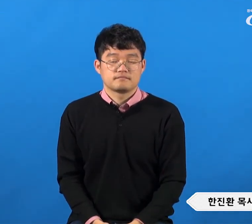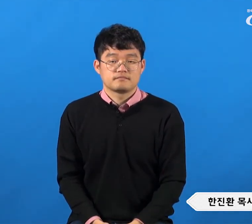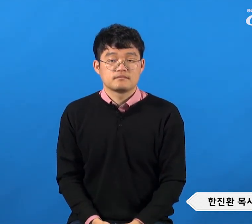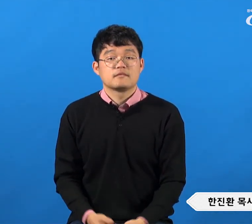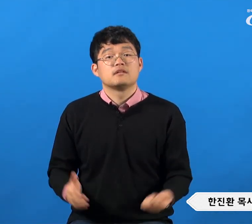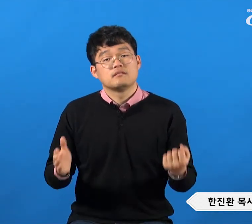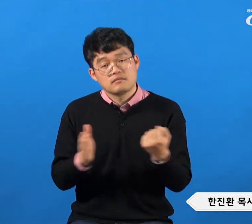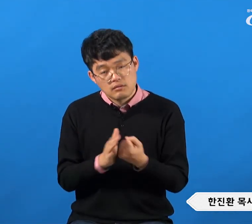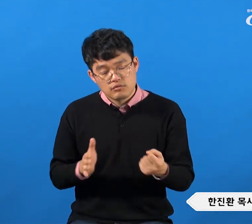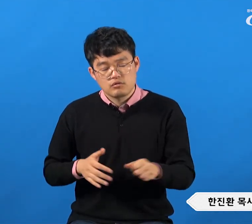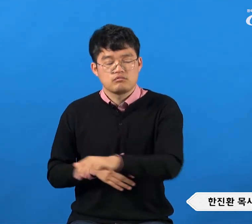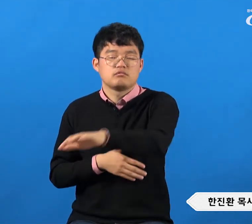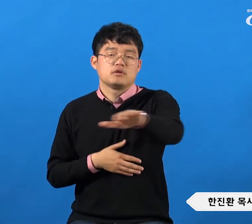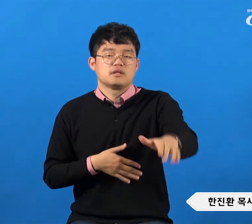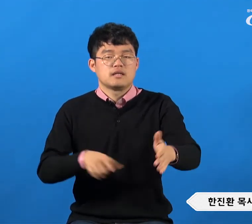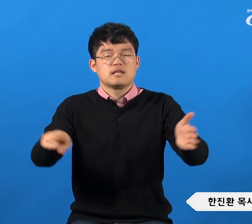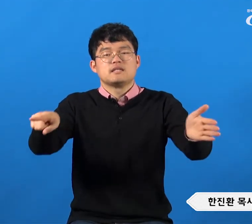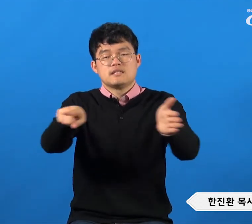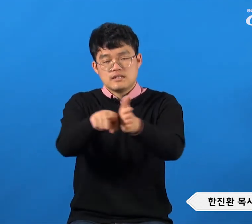그래서 신앙이 필요합니다.